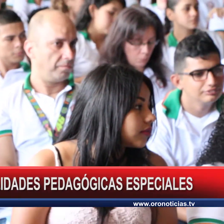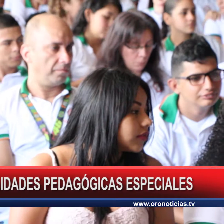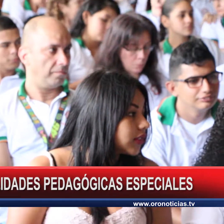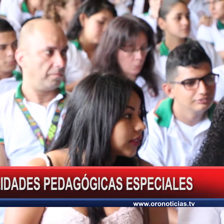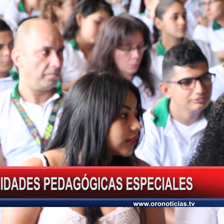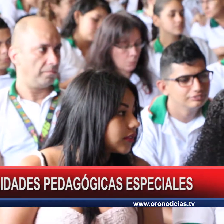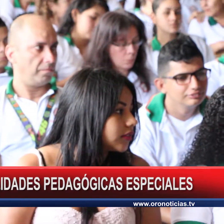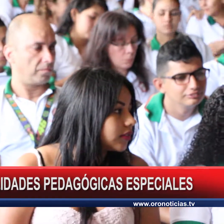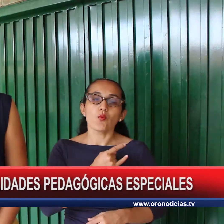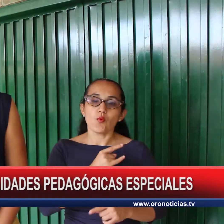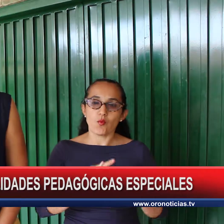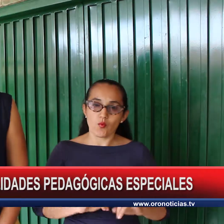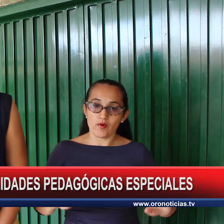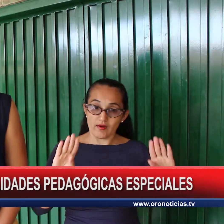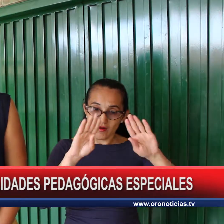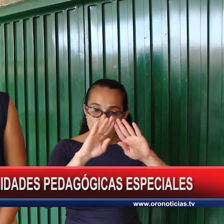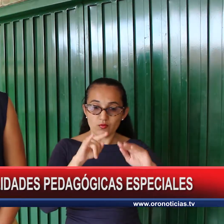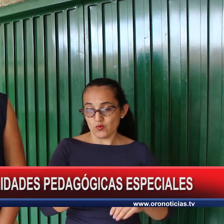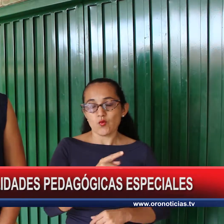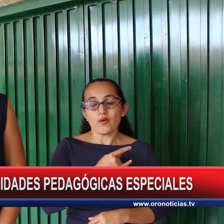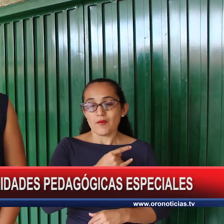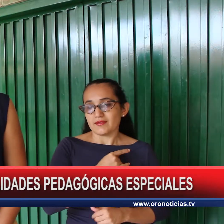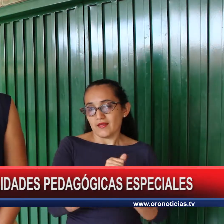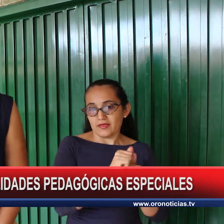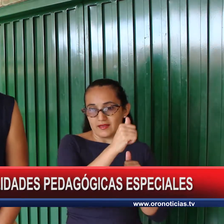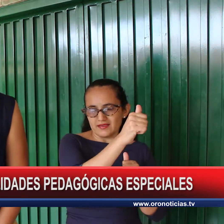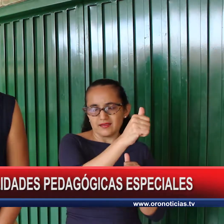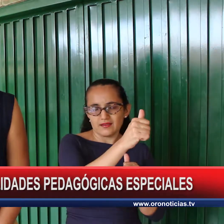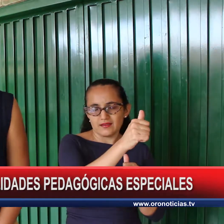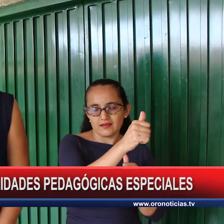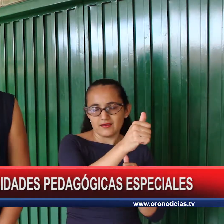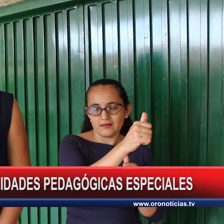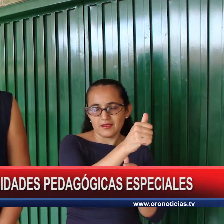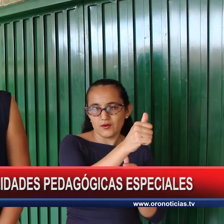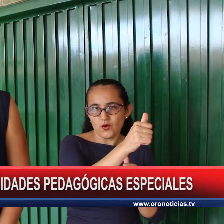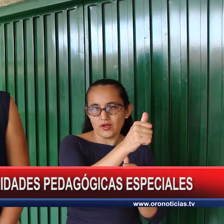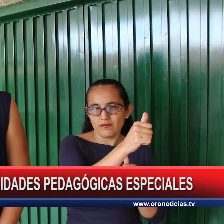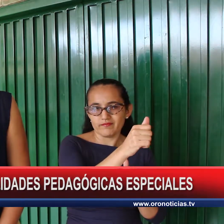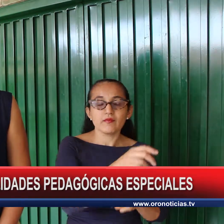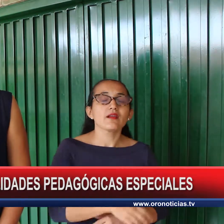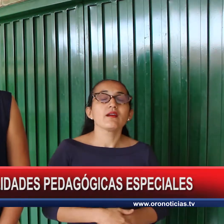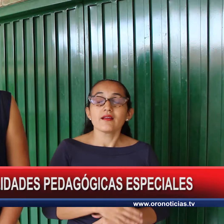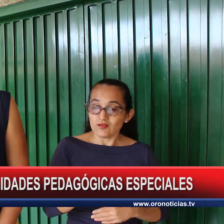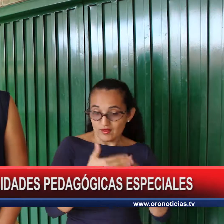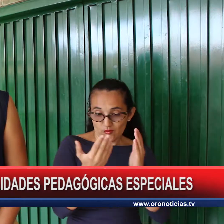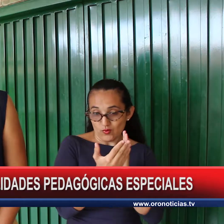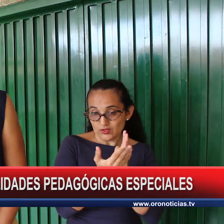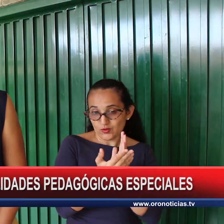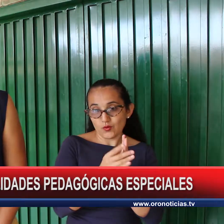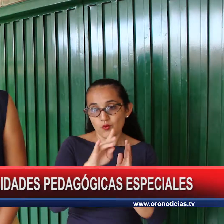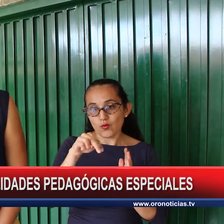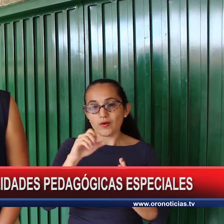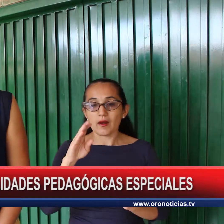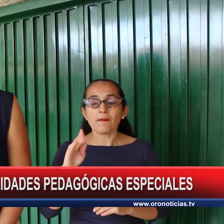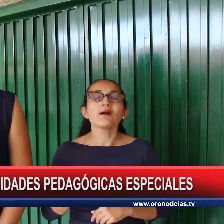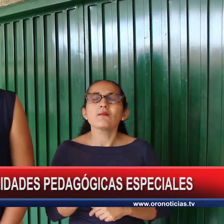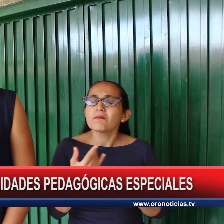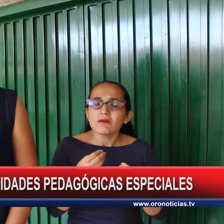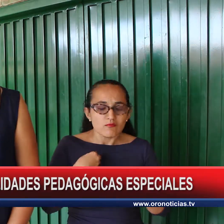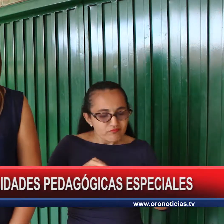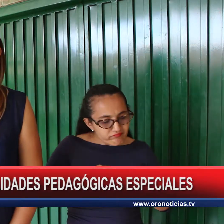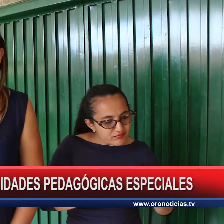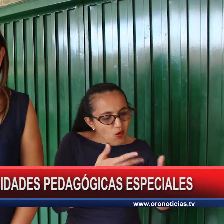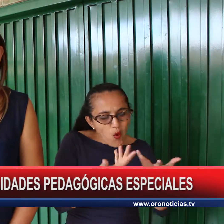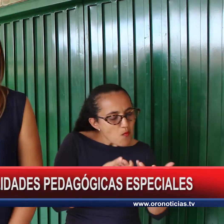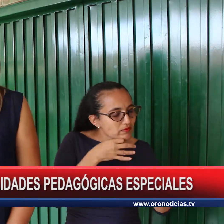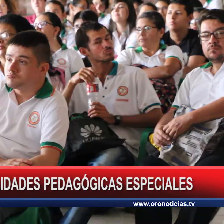unat cierto la universidad a distancia tenemos con el sena y las personas se les está dando capacitación de emprendimiento para que tengan